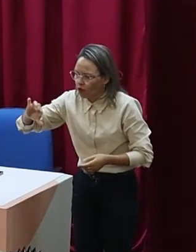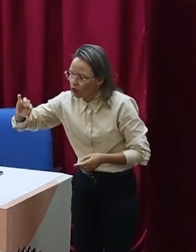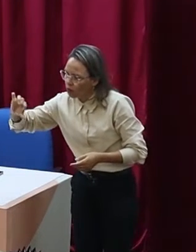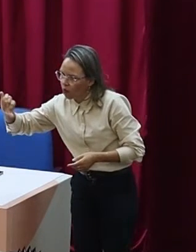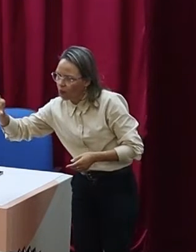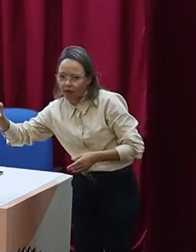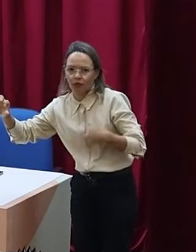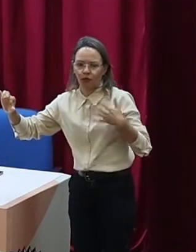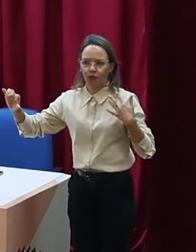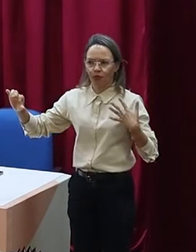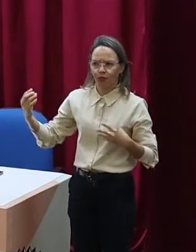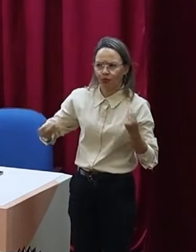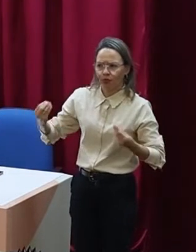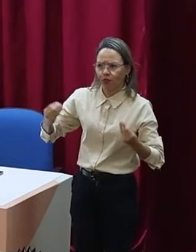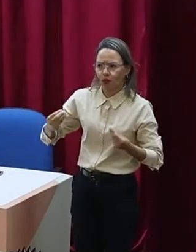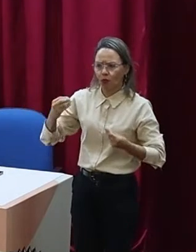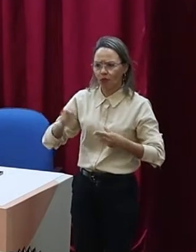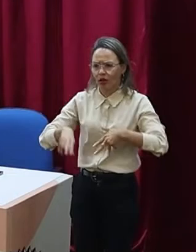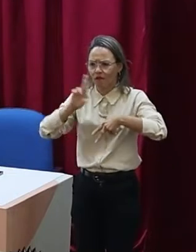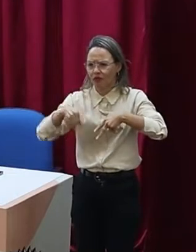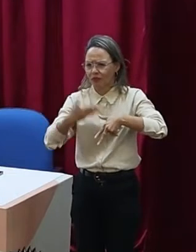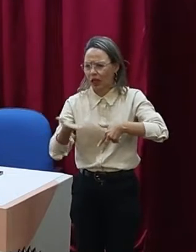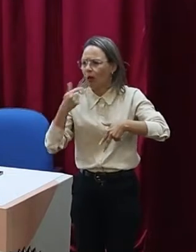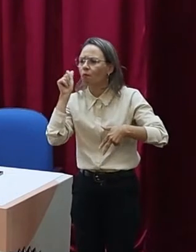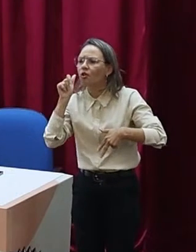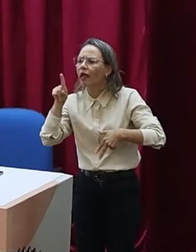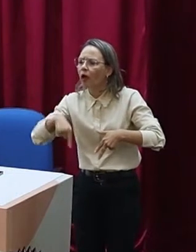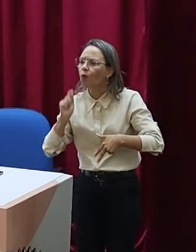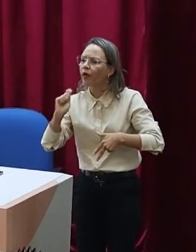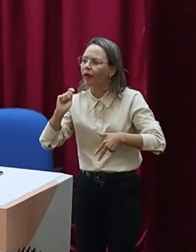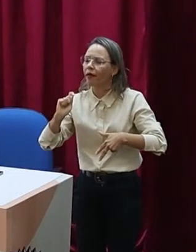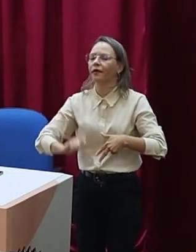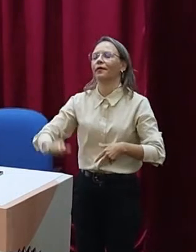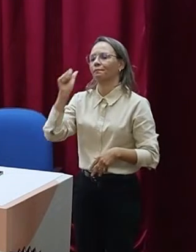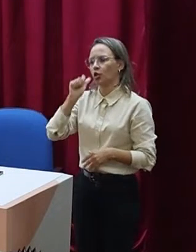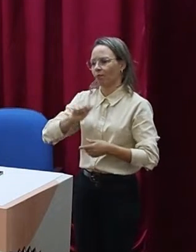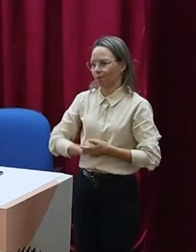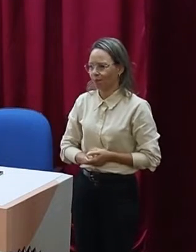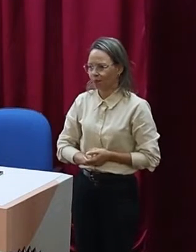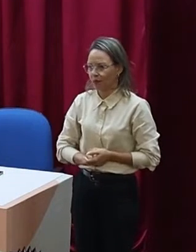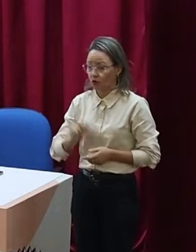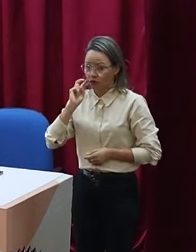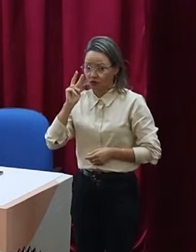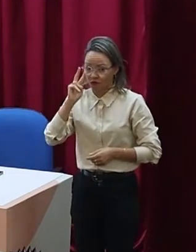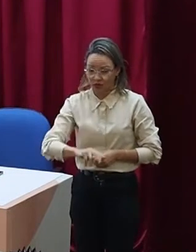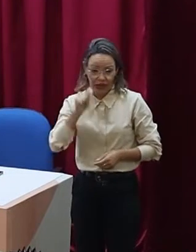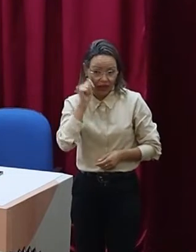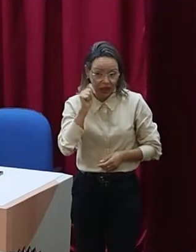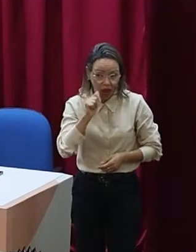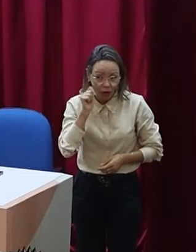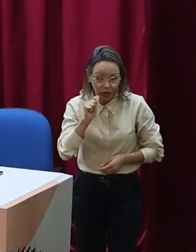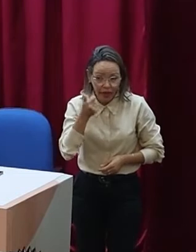99,999% dos casos, as vítimas de violência doméstica são mulheres no Brasil. Então, você tem nas mulheres que falam